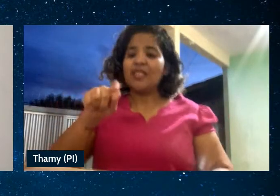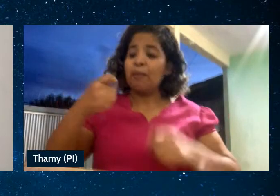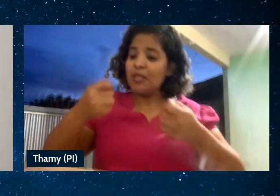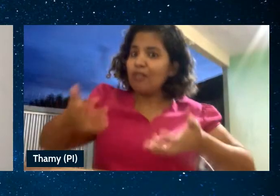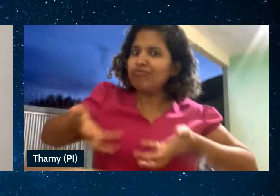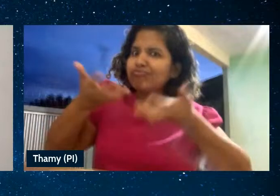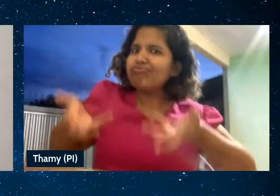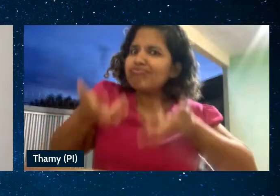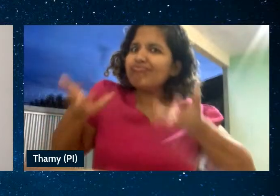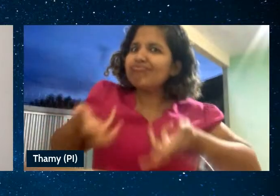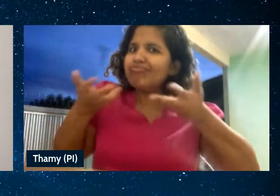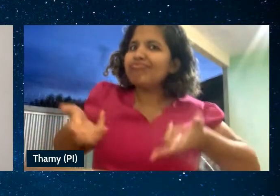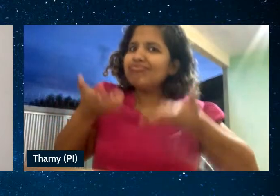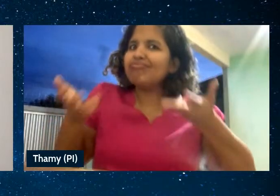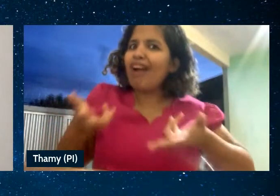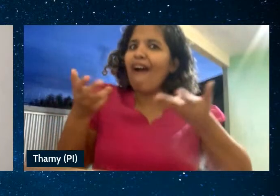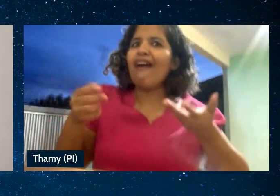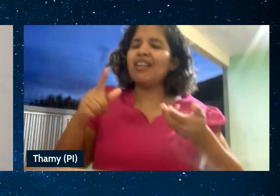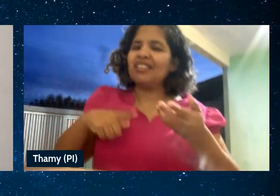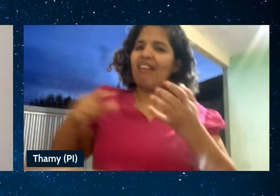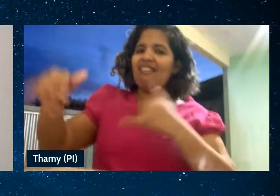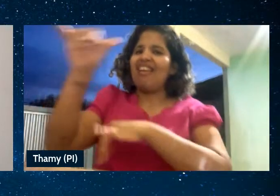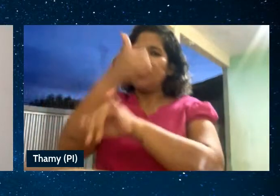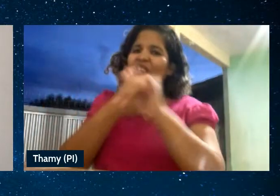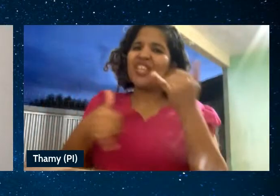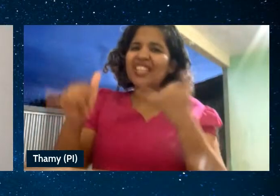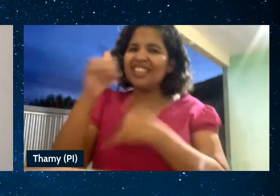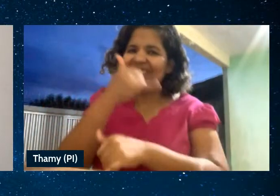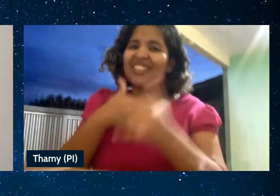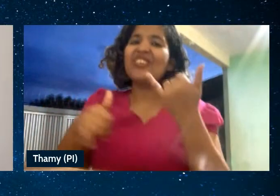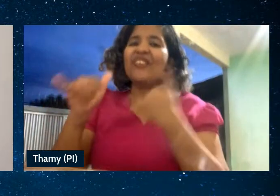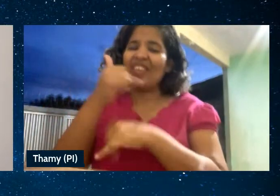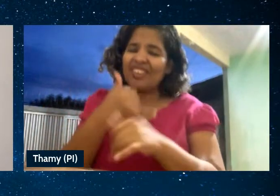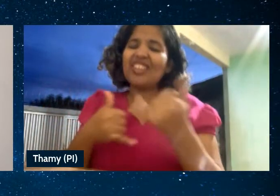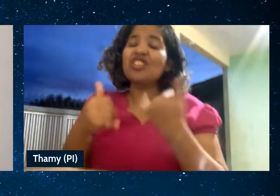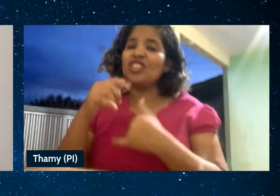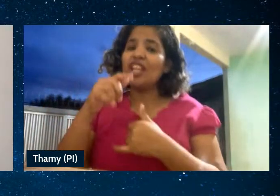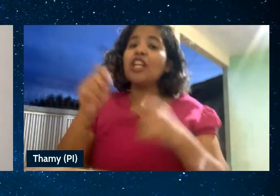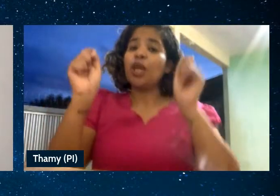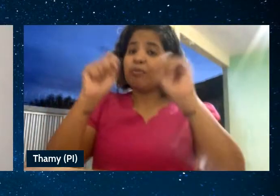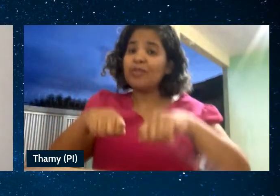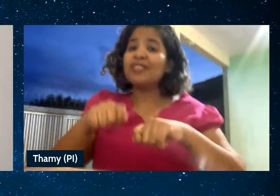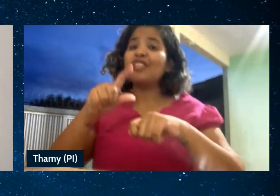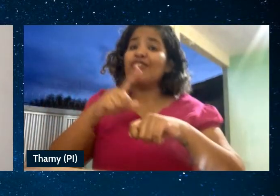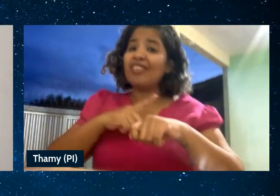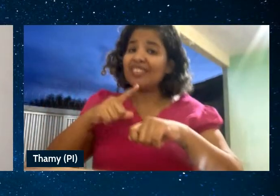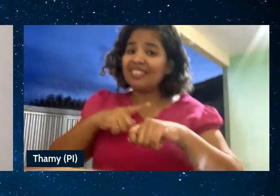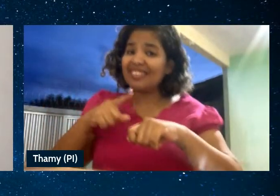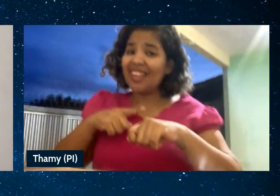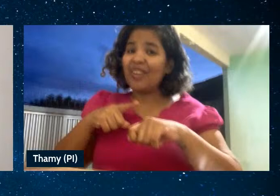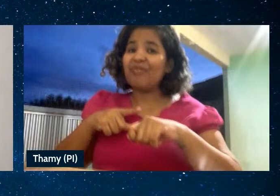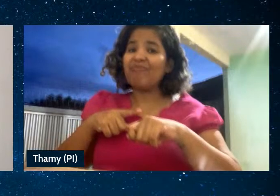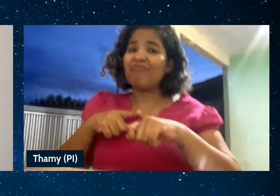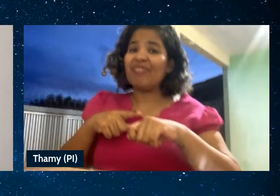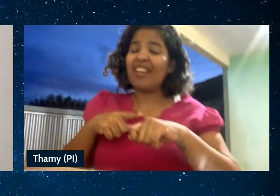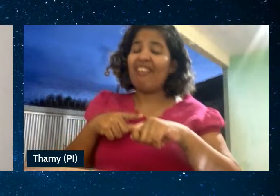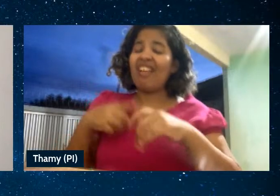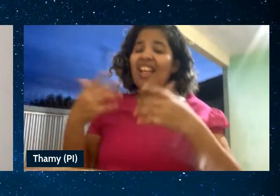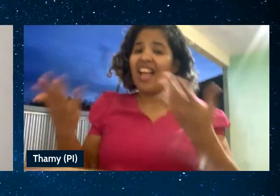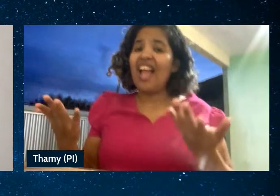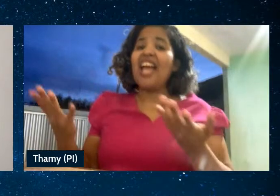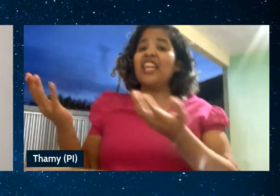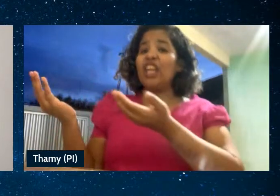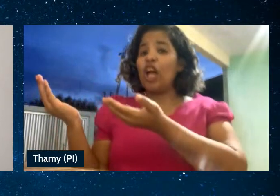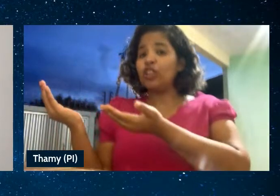de toda aquela energia que está à sua à sua volta que a jovialidade mesmo